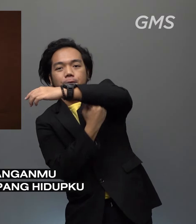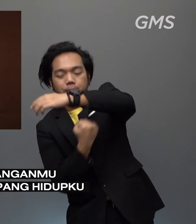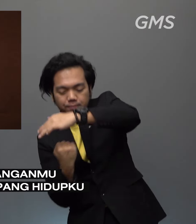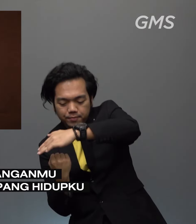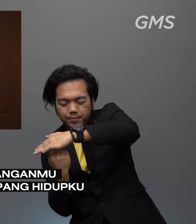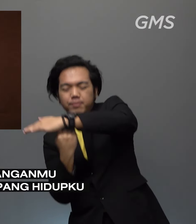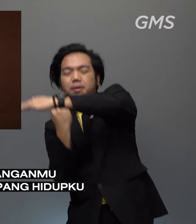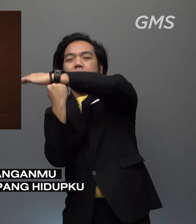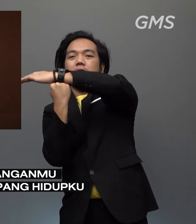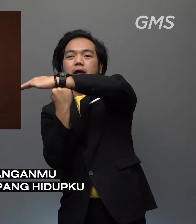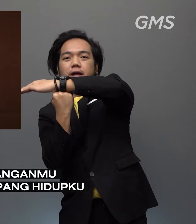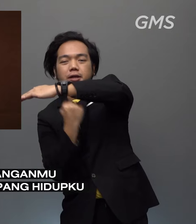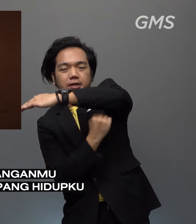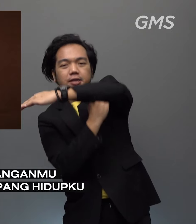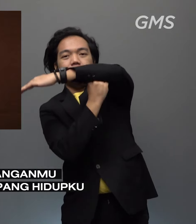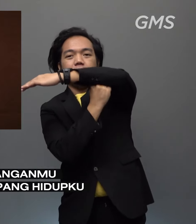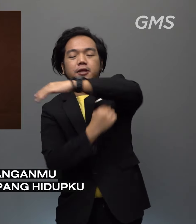Menopang